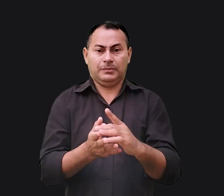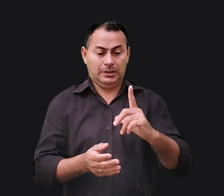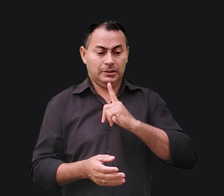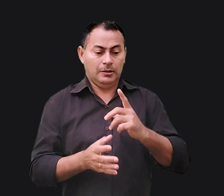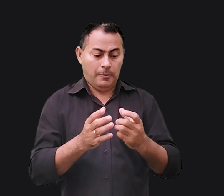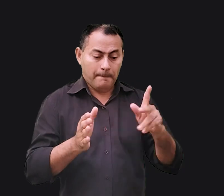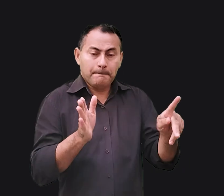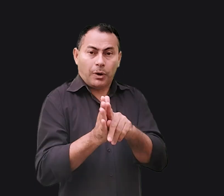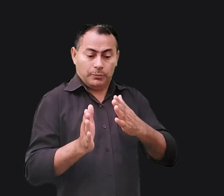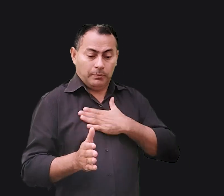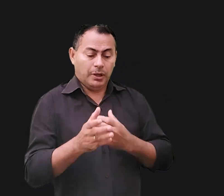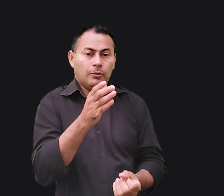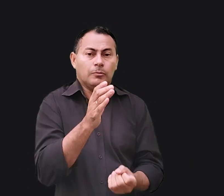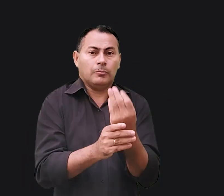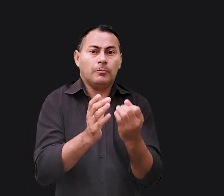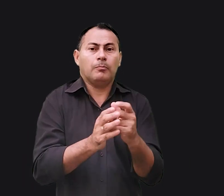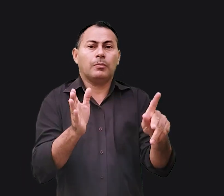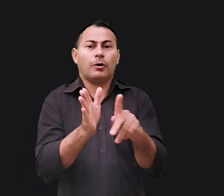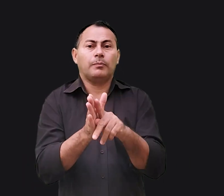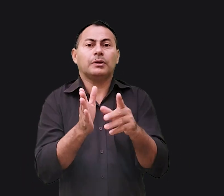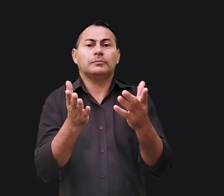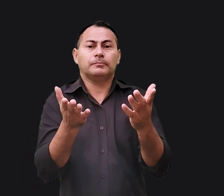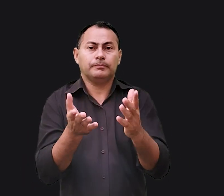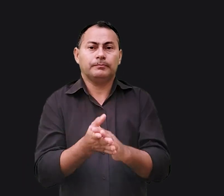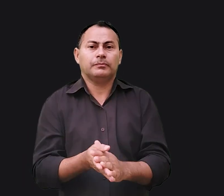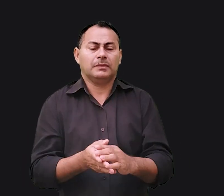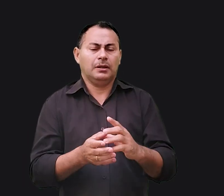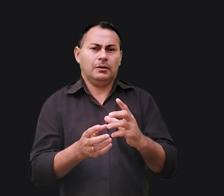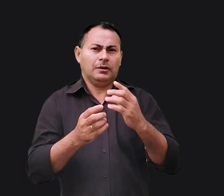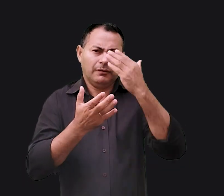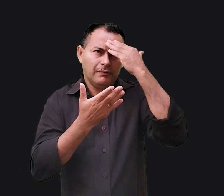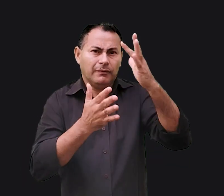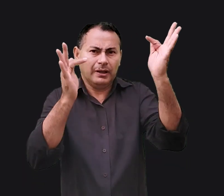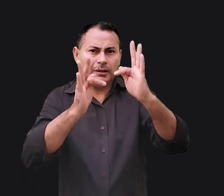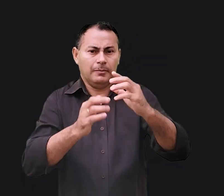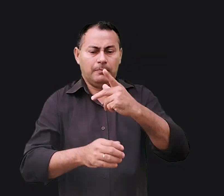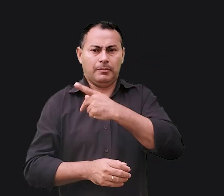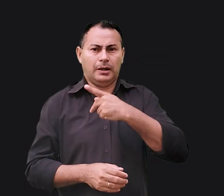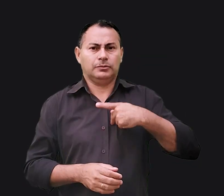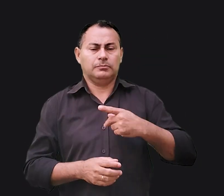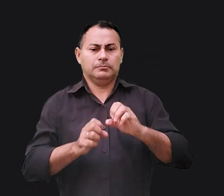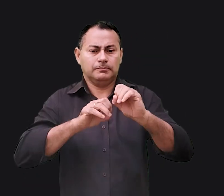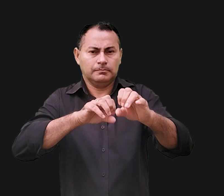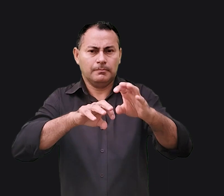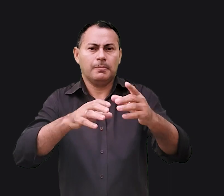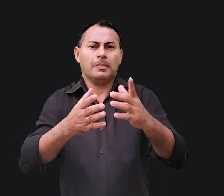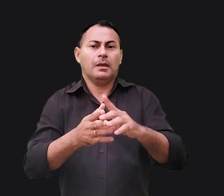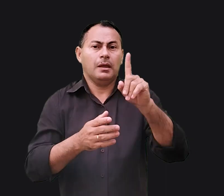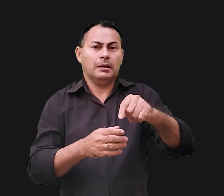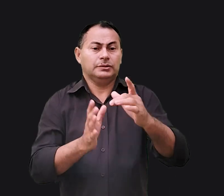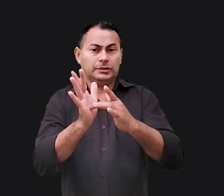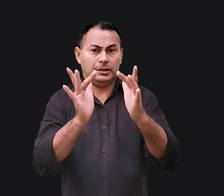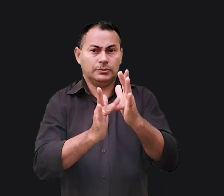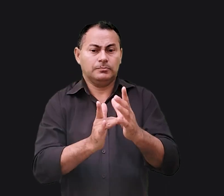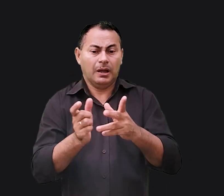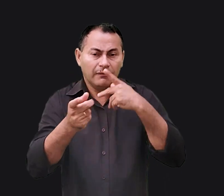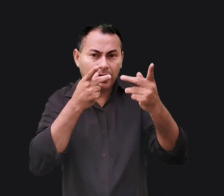tinha que ter os meus próprios frutos. Sou muito grato a este pastor por esta lição. Era isso que Jesus estava dizendo